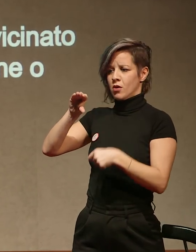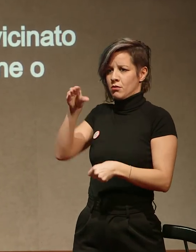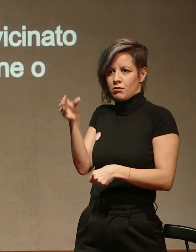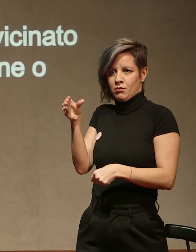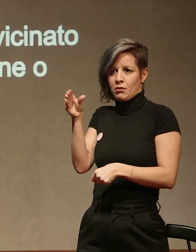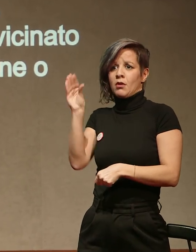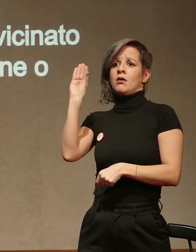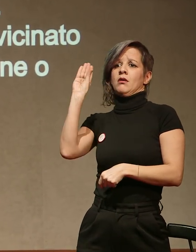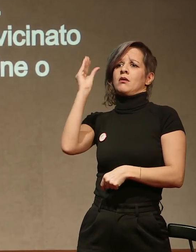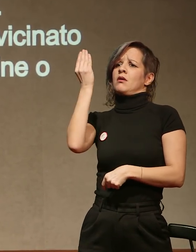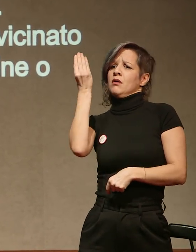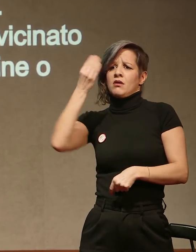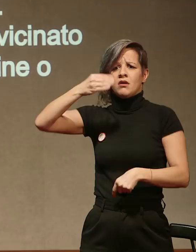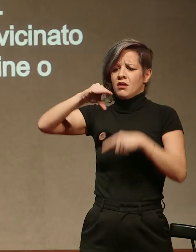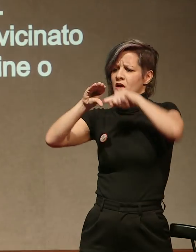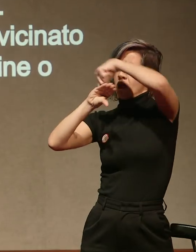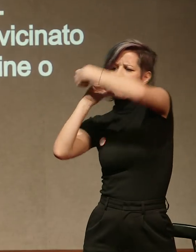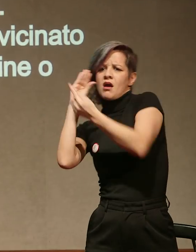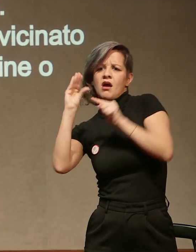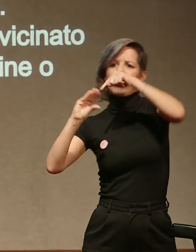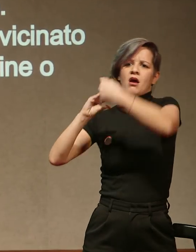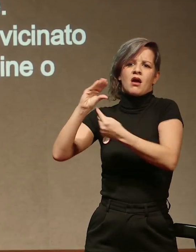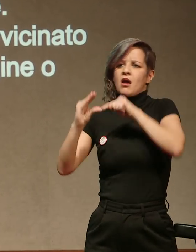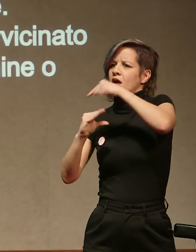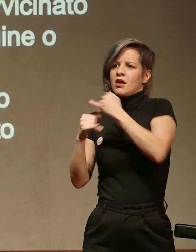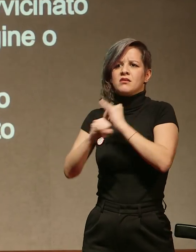un oggetto da più angolazioni posizioni diverse nello